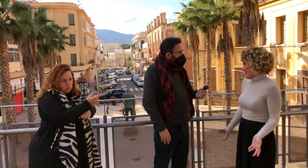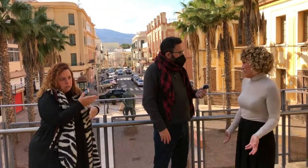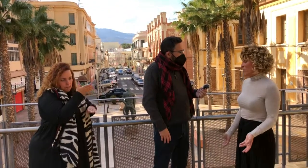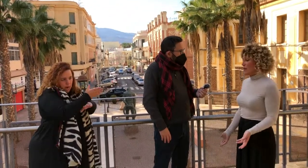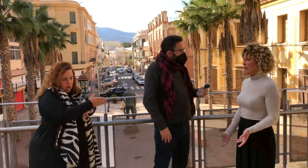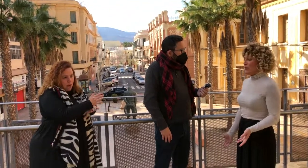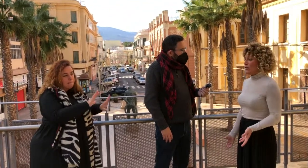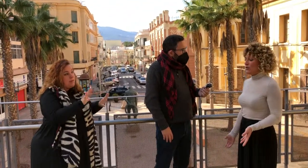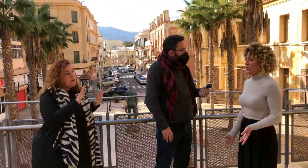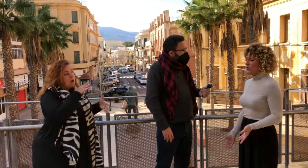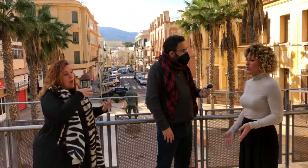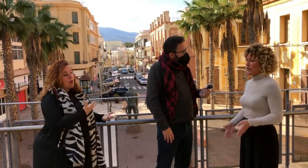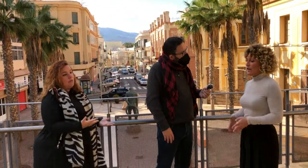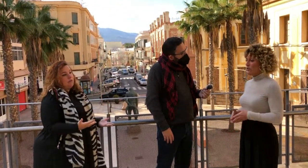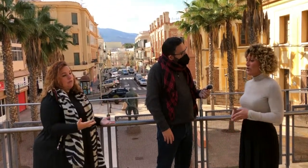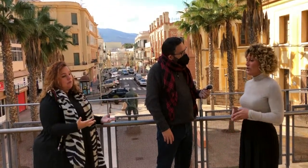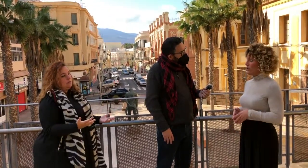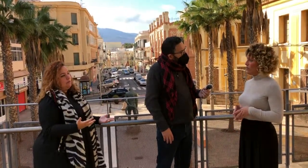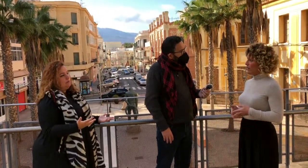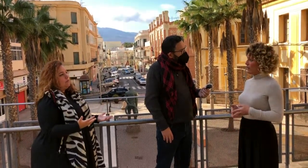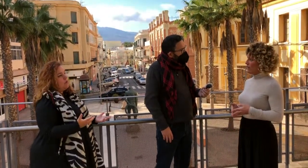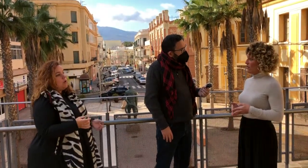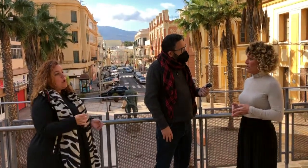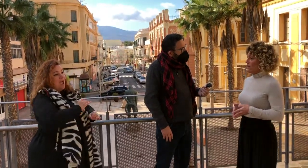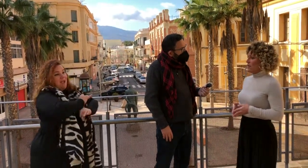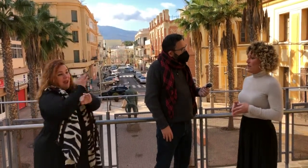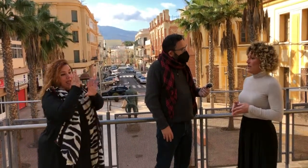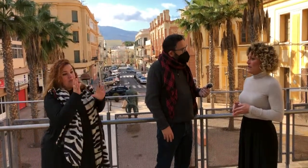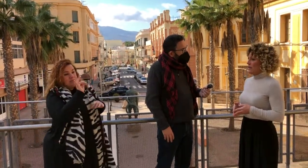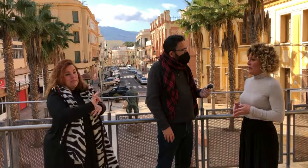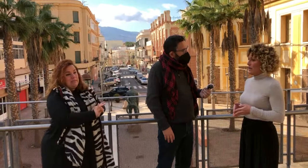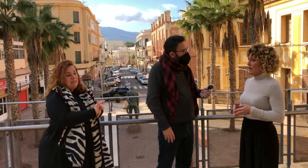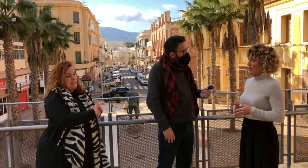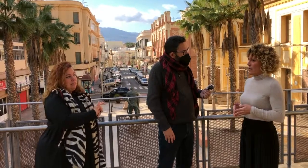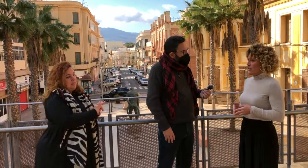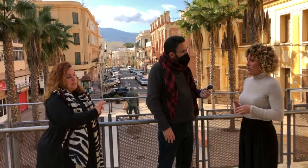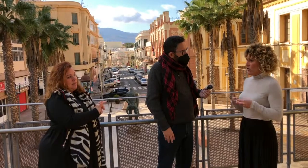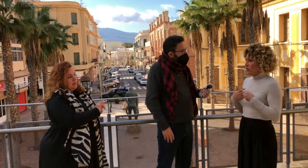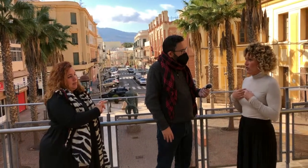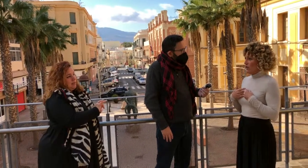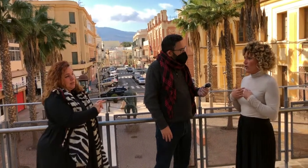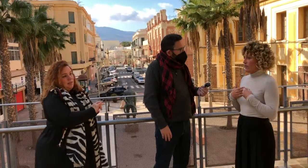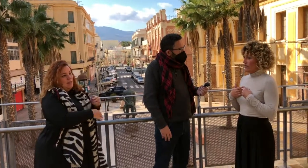porque... Pero sí que hay algunos que lo tienen muy claro y